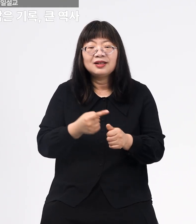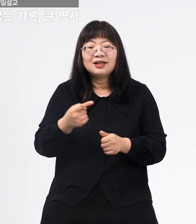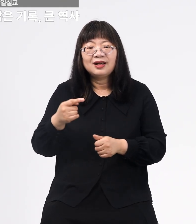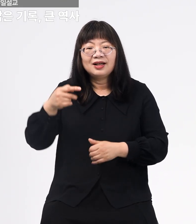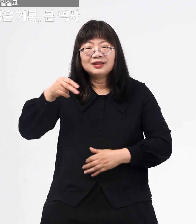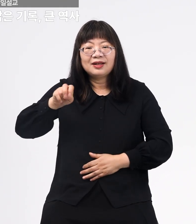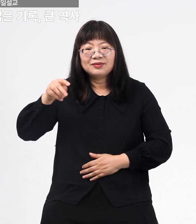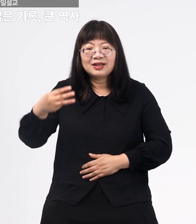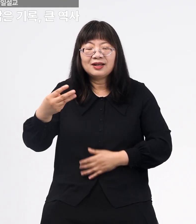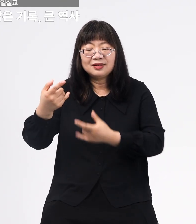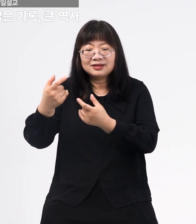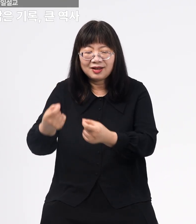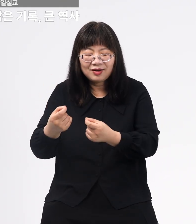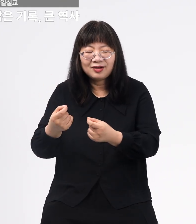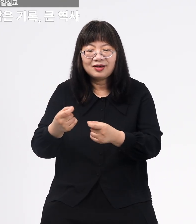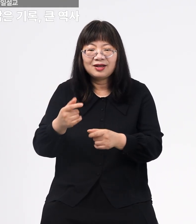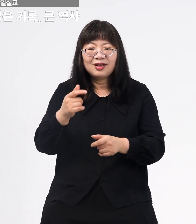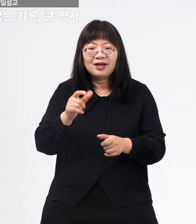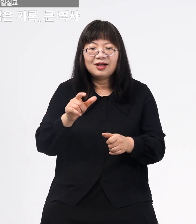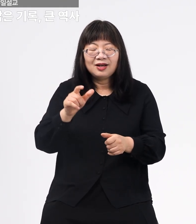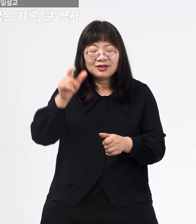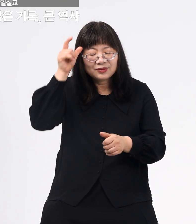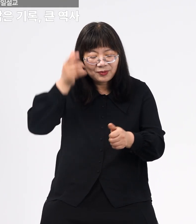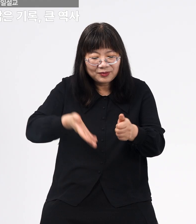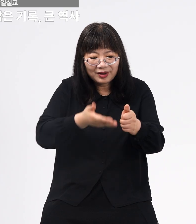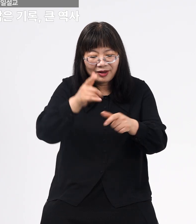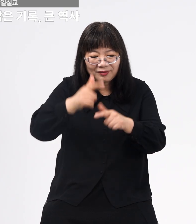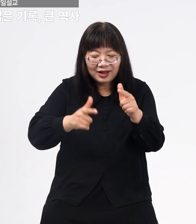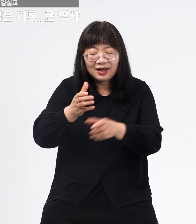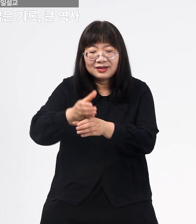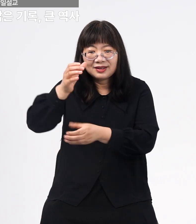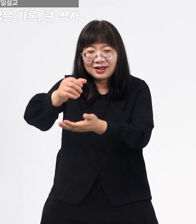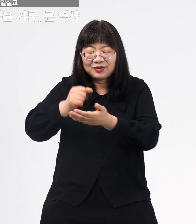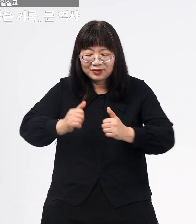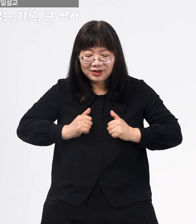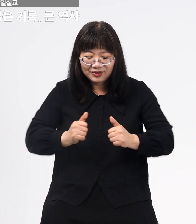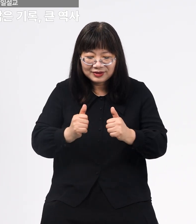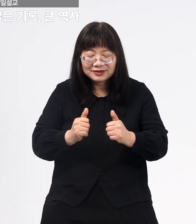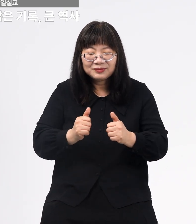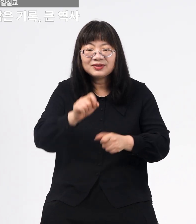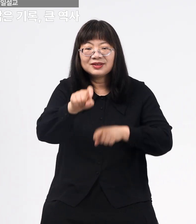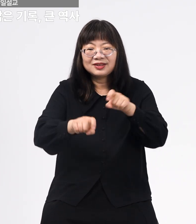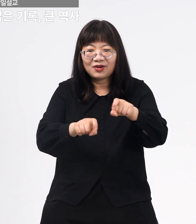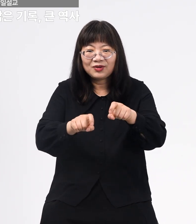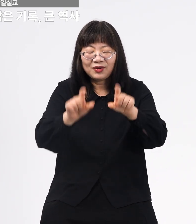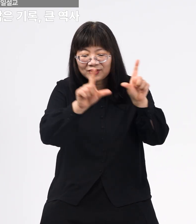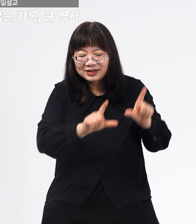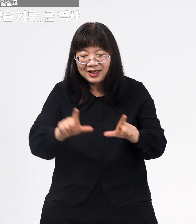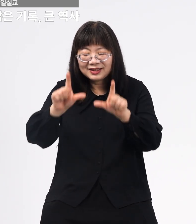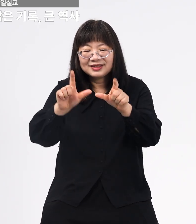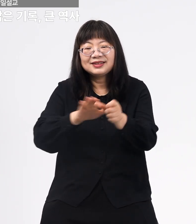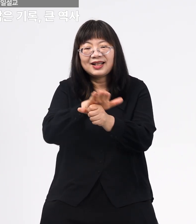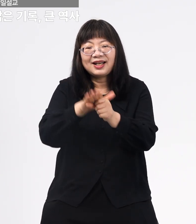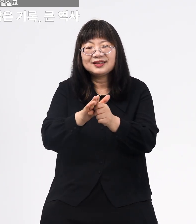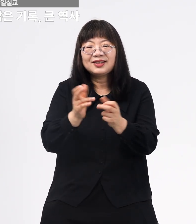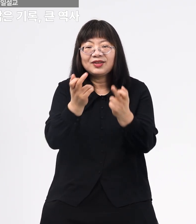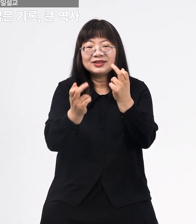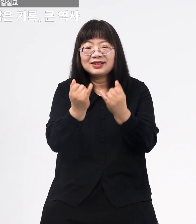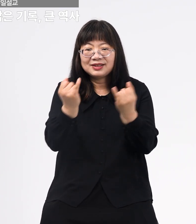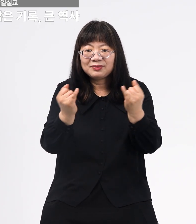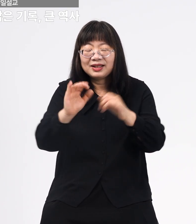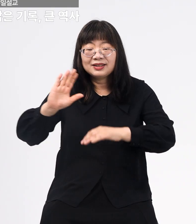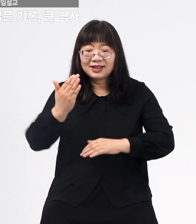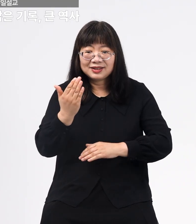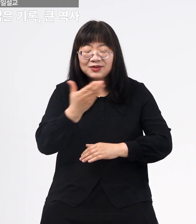소막대기 들고 열심히 걸어내는 우리 사랑하는 형제자매들 될 수 있기를 축복합니다.